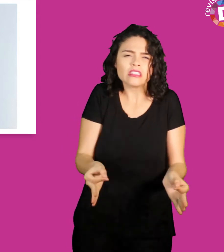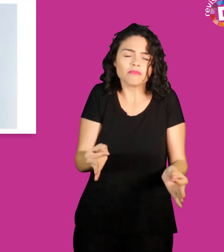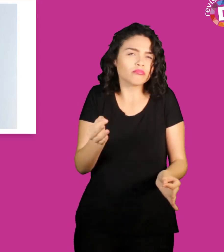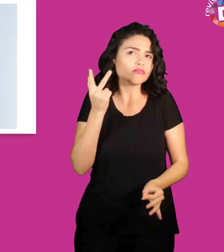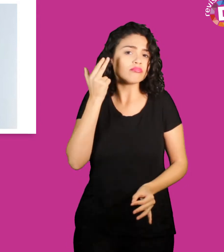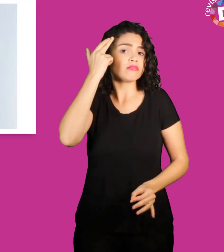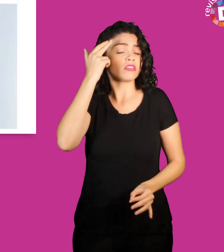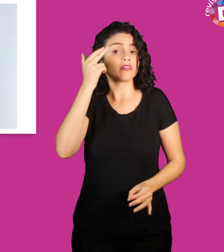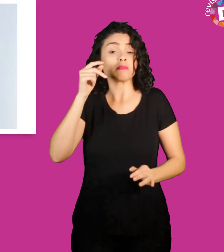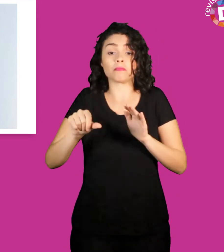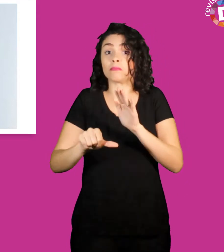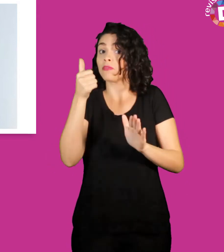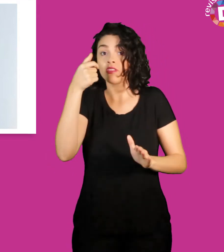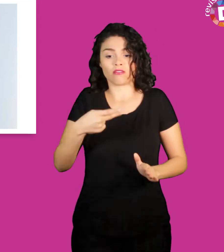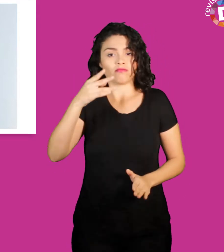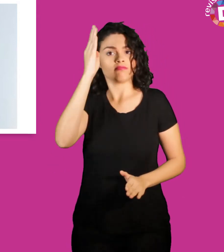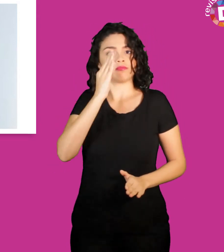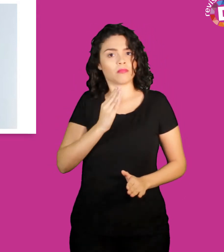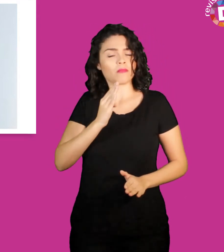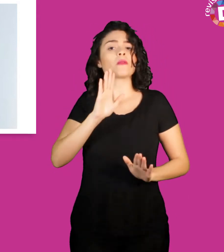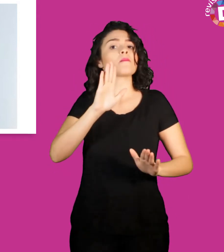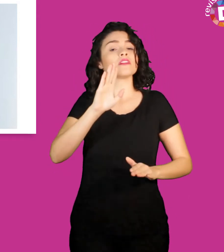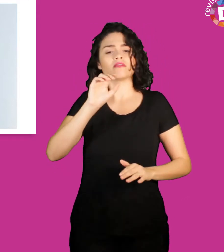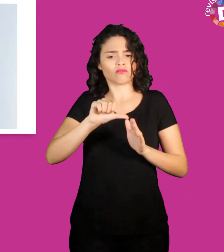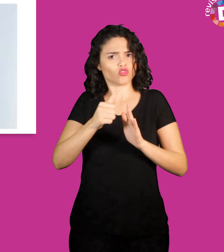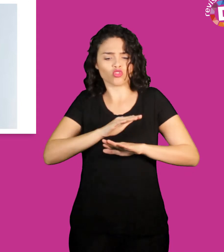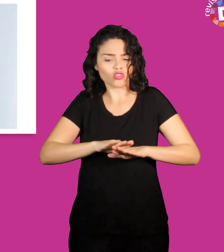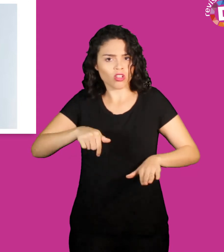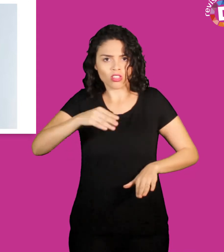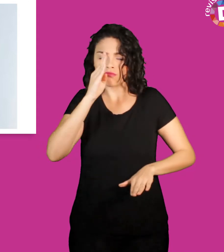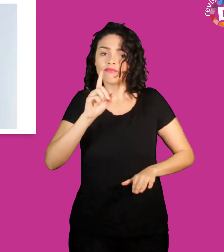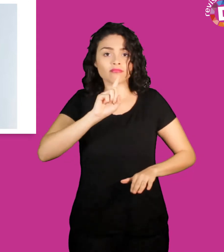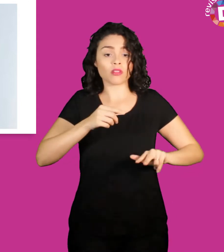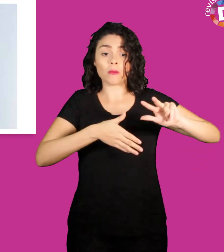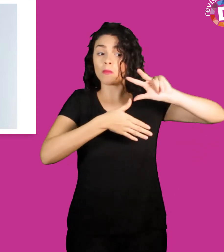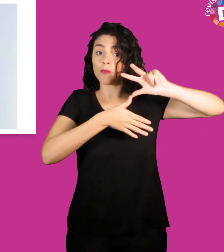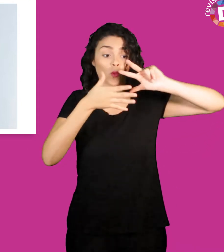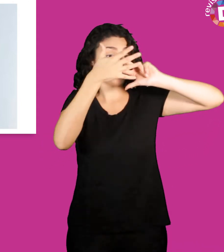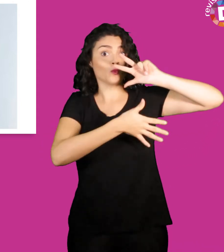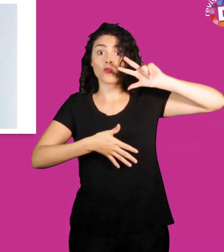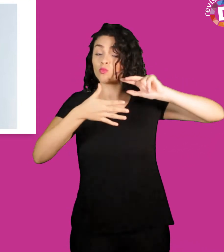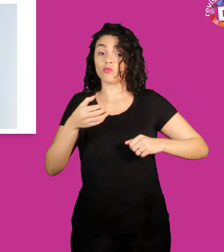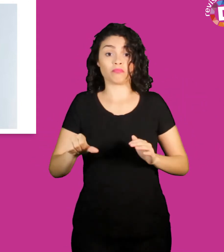inédita no país mas em toda a américa latina em até 15 minutos